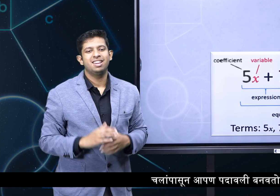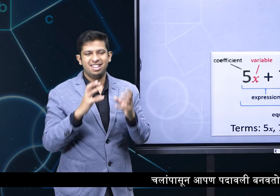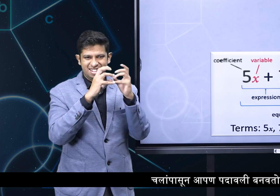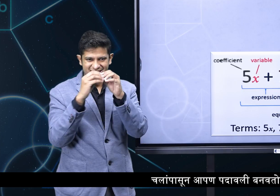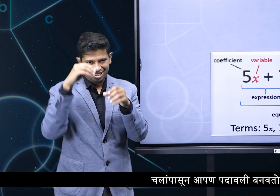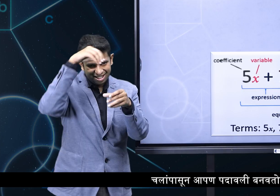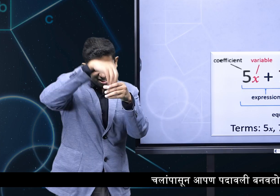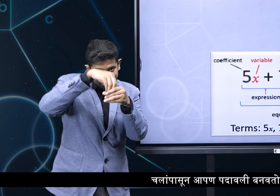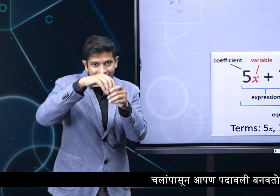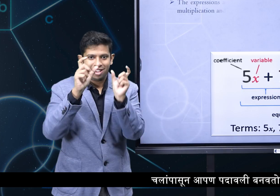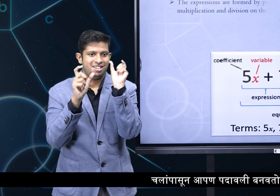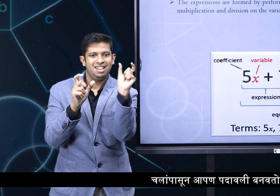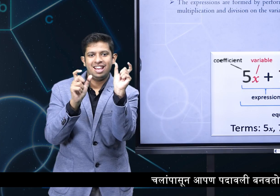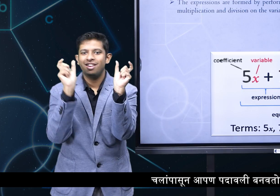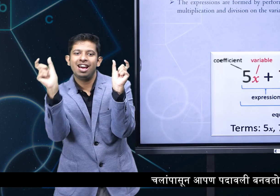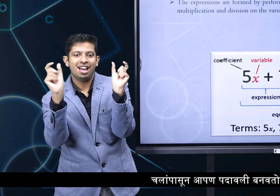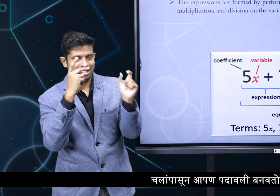चलांपासून आपण पदावली बनवतो.